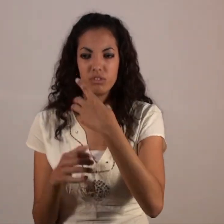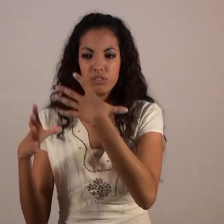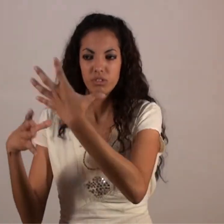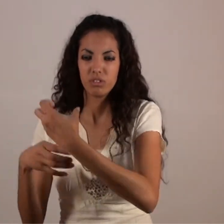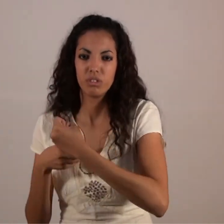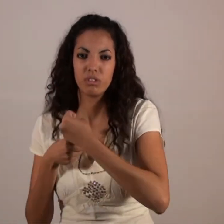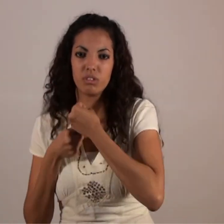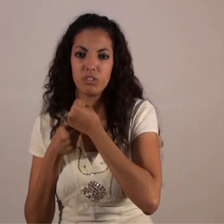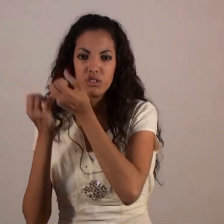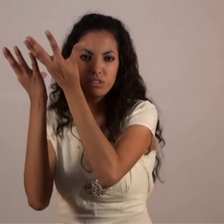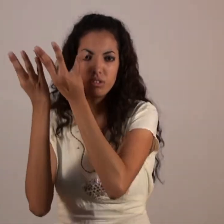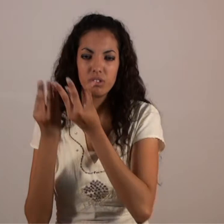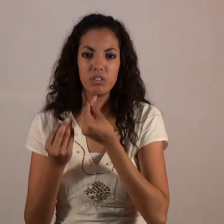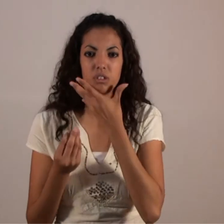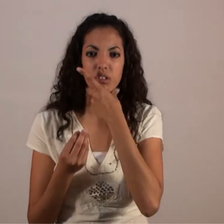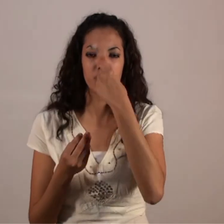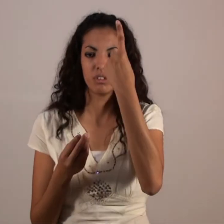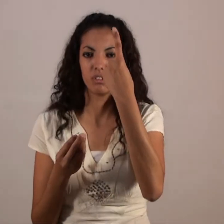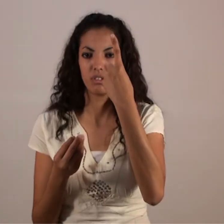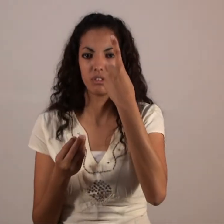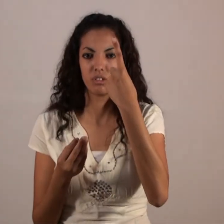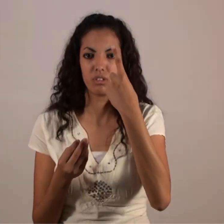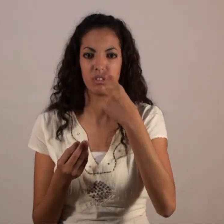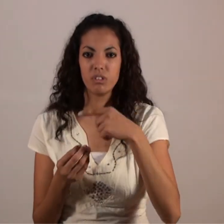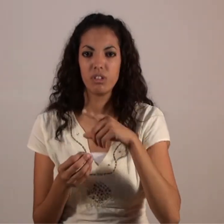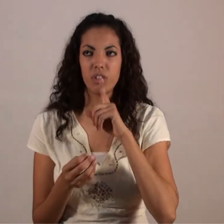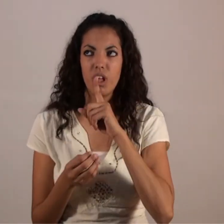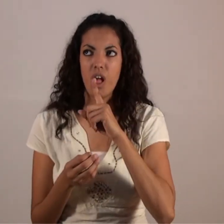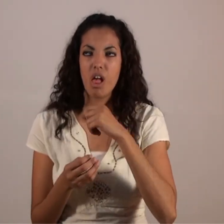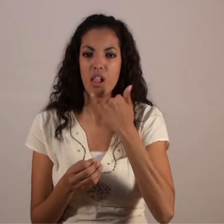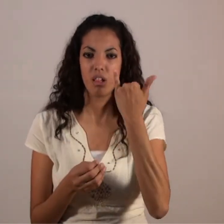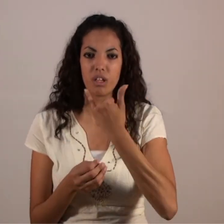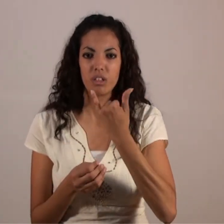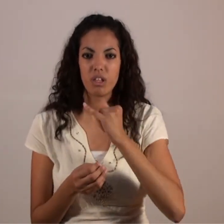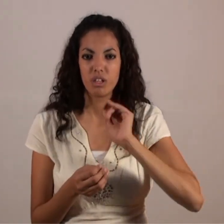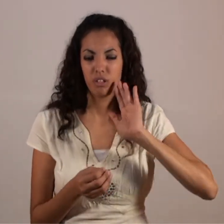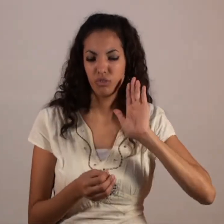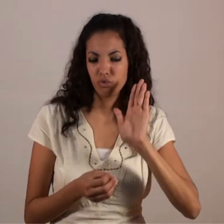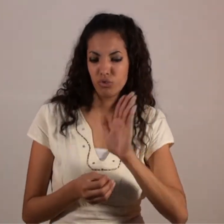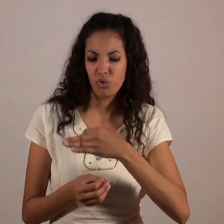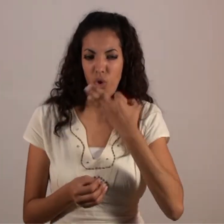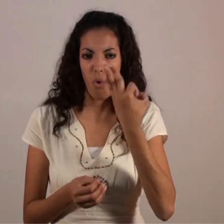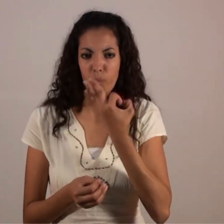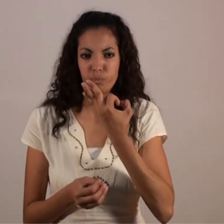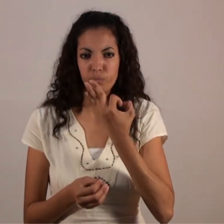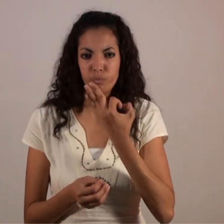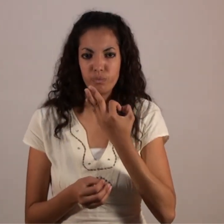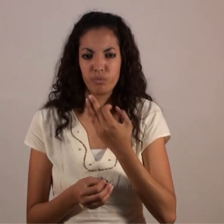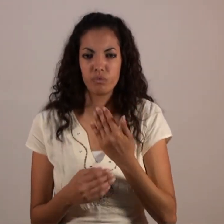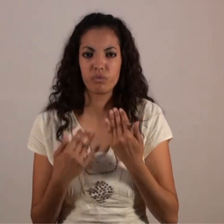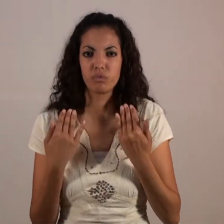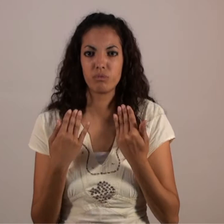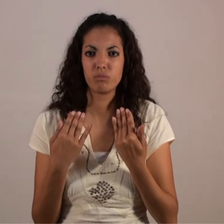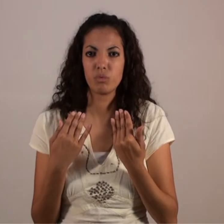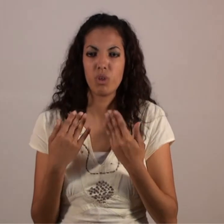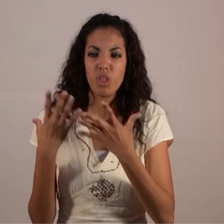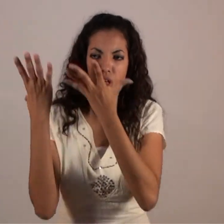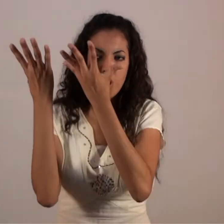atributos, el poseedor de aguda y tierna sensibilidad, que puede hacer propia la causa de los afligidos y